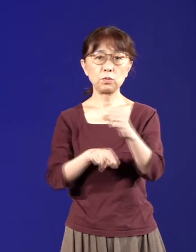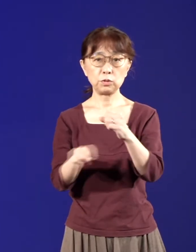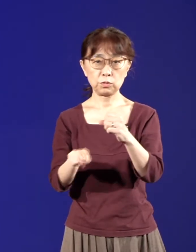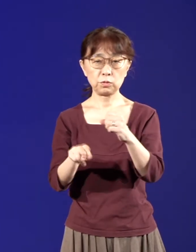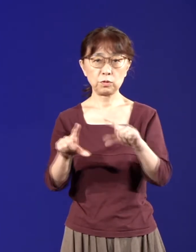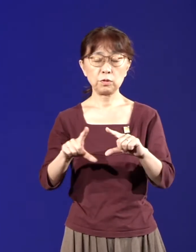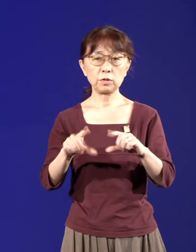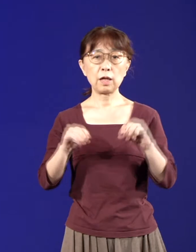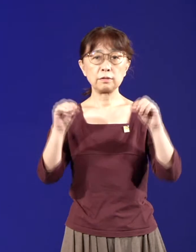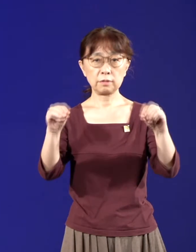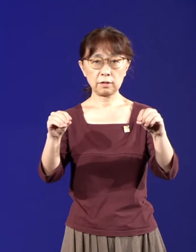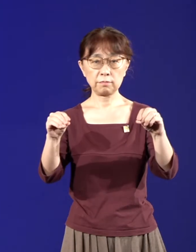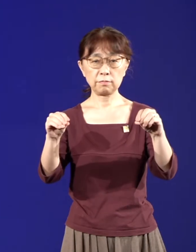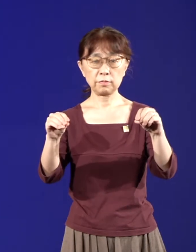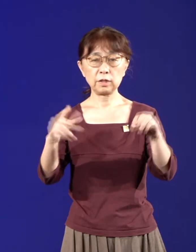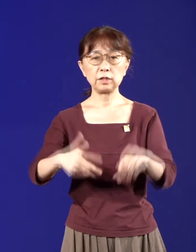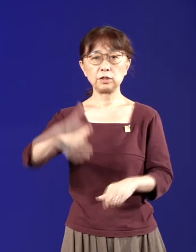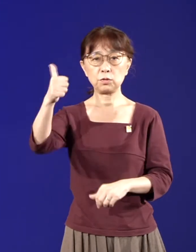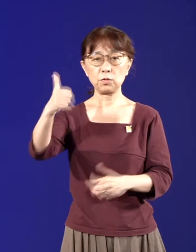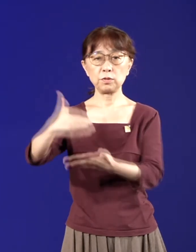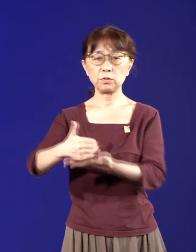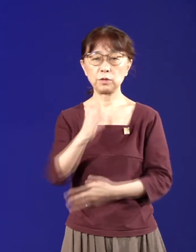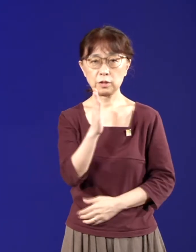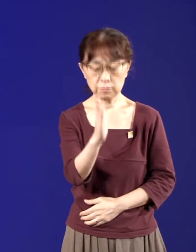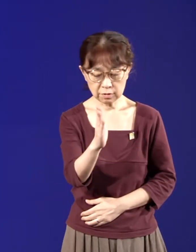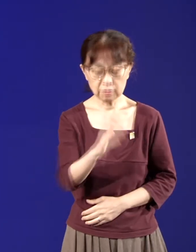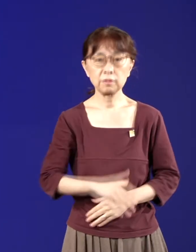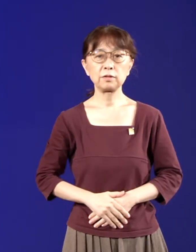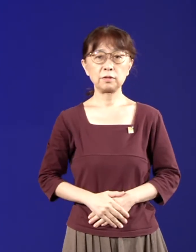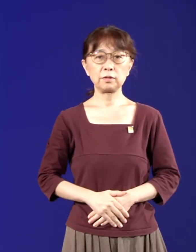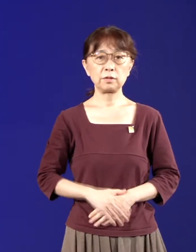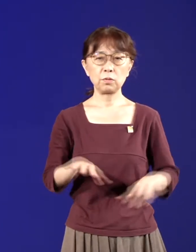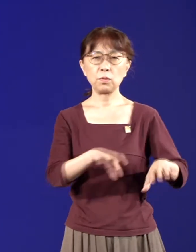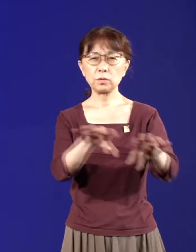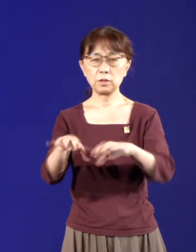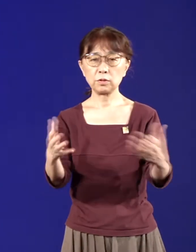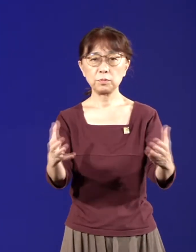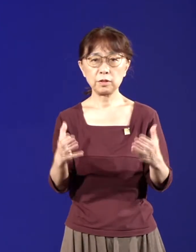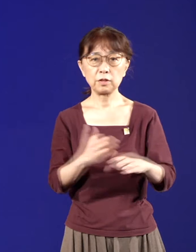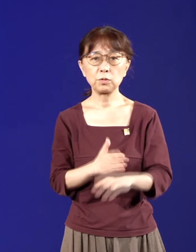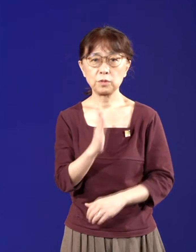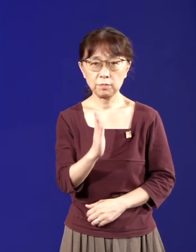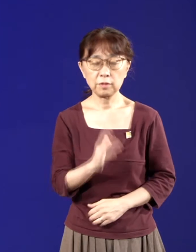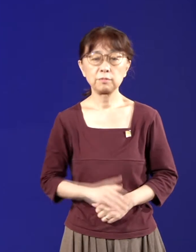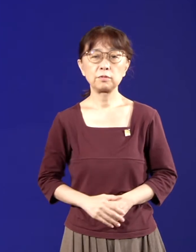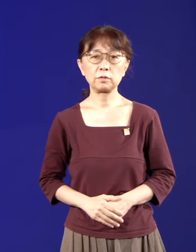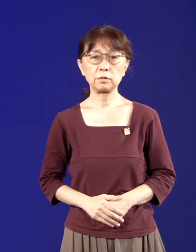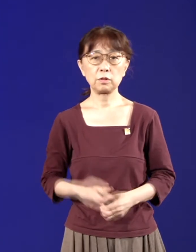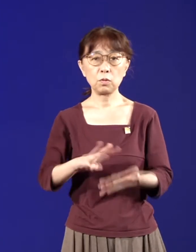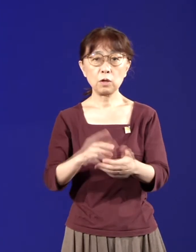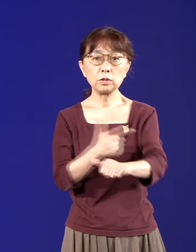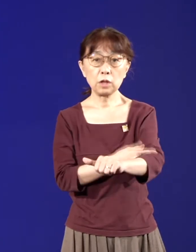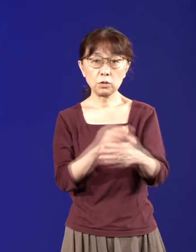して市長からご説明いたします。市長よろしくお願いします。 お忙しいところお集まりをいただきましてありがとうございます。ワクチン接